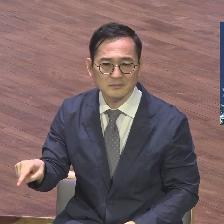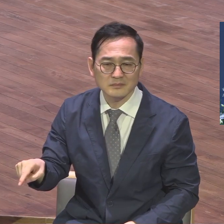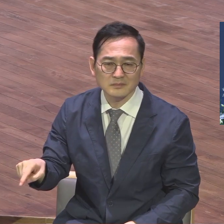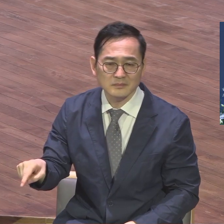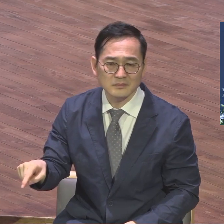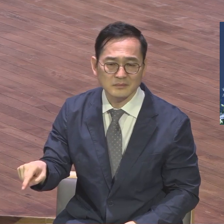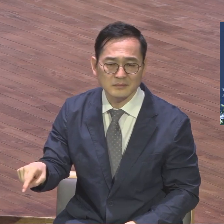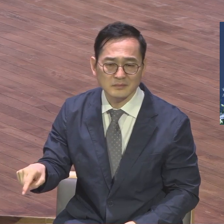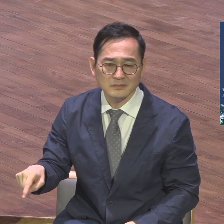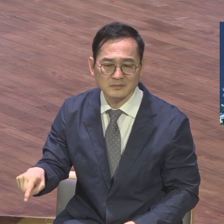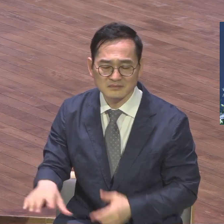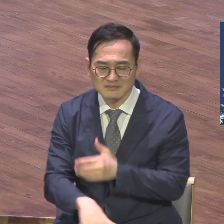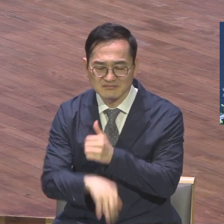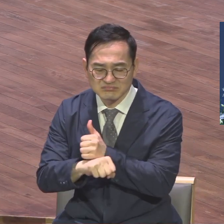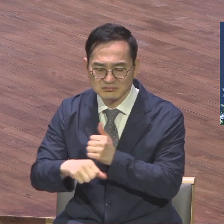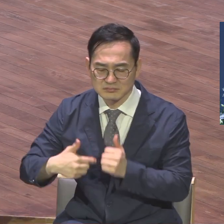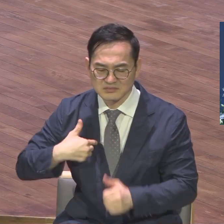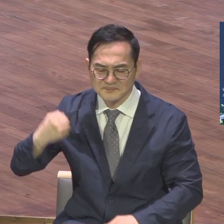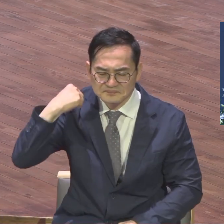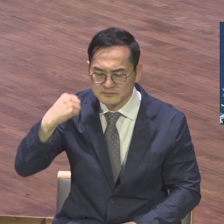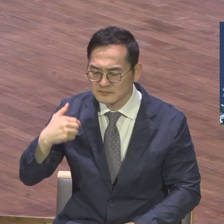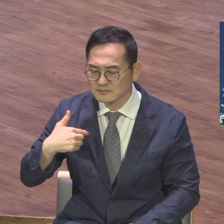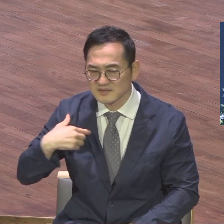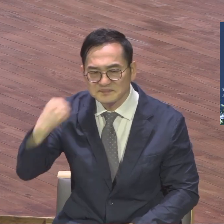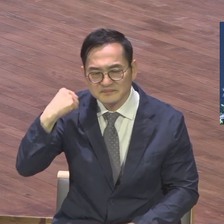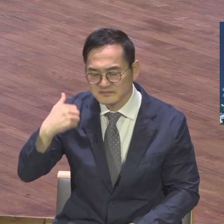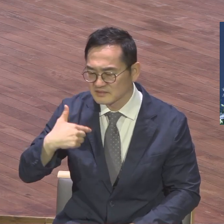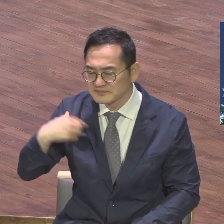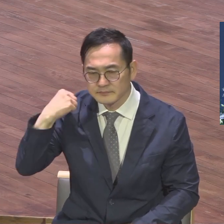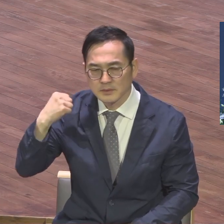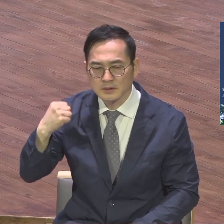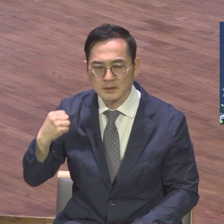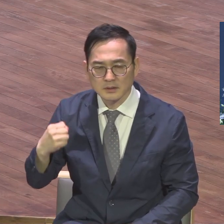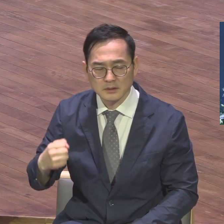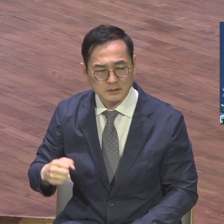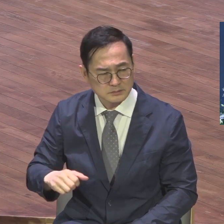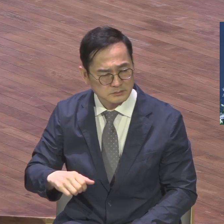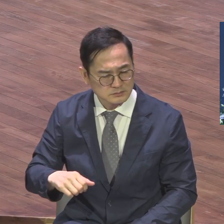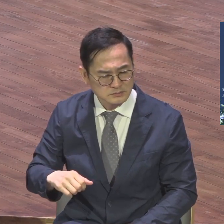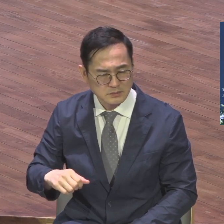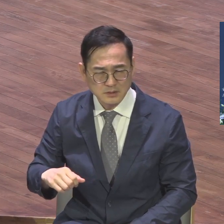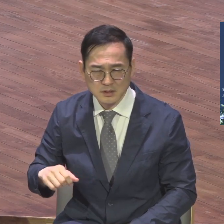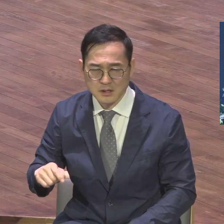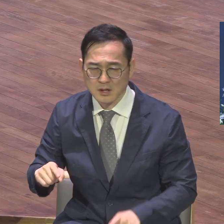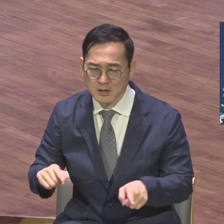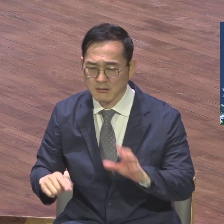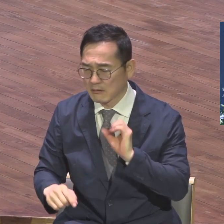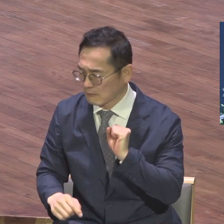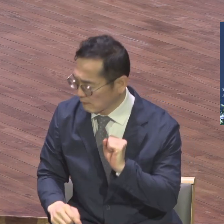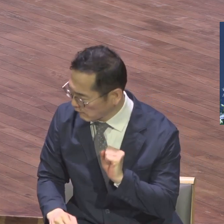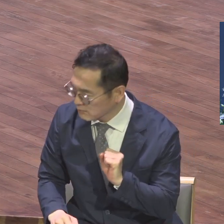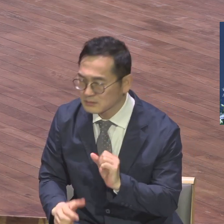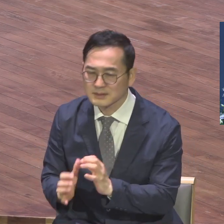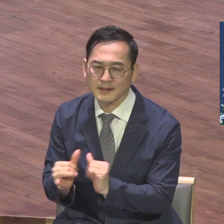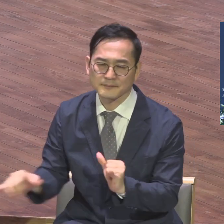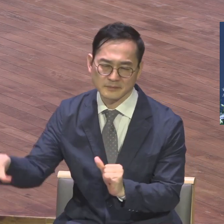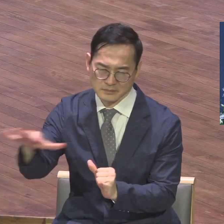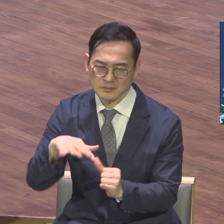누가 주도권을 잡느냐, 이 관심에 우선순위에 꽉 잡혀있죠. 대부분 교회들이 이렇게